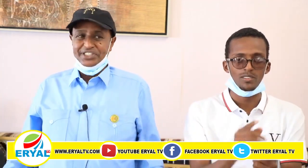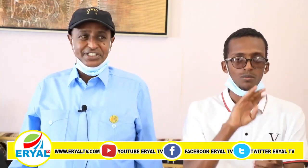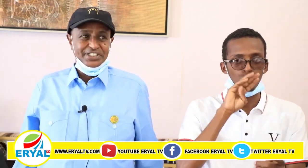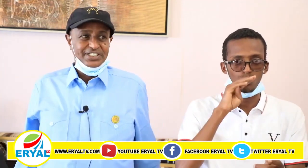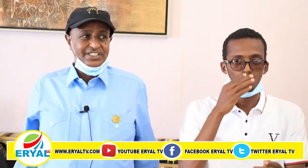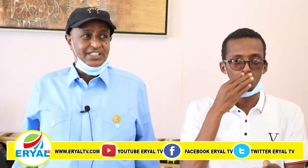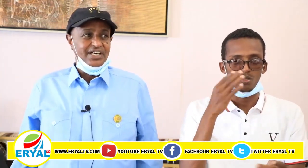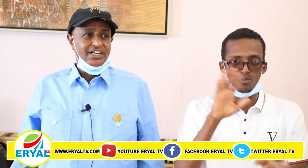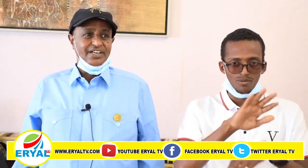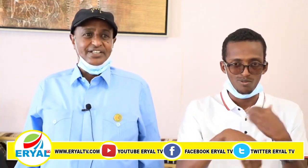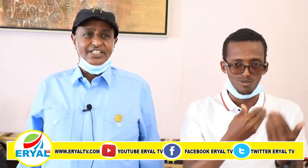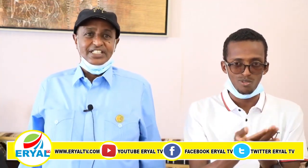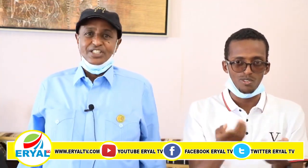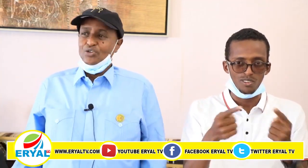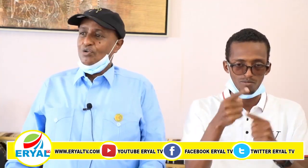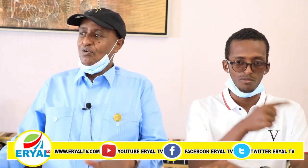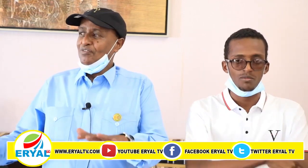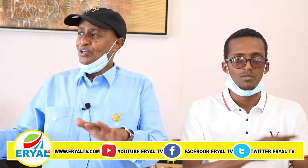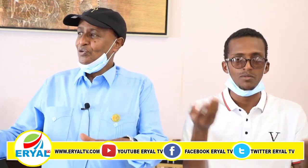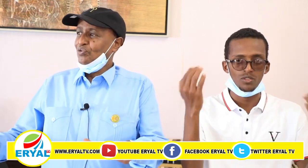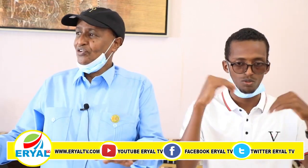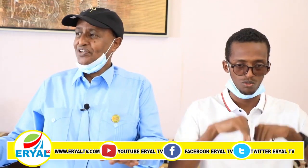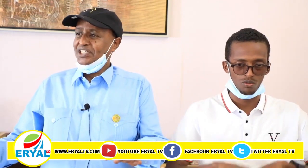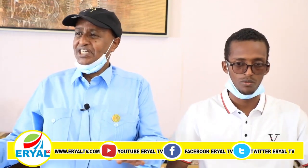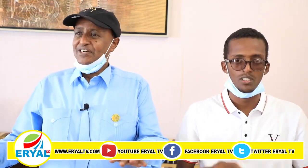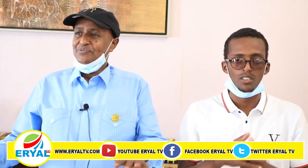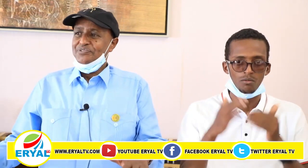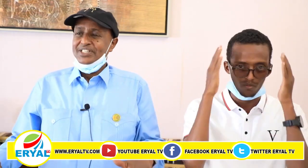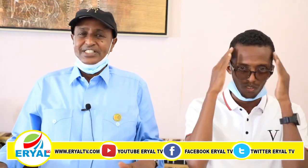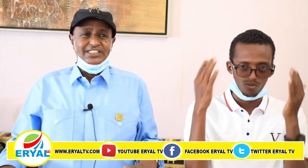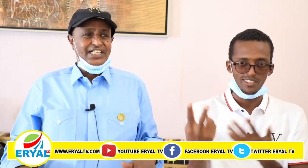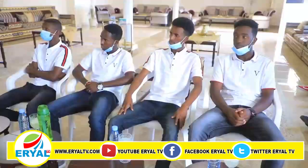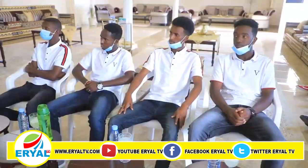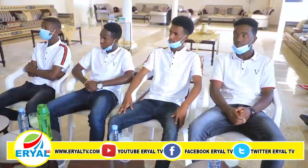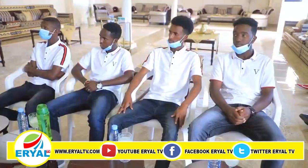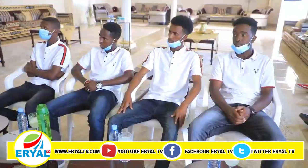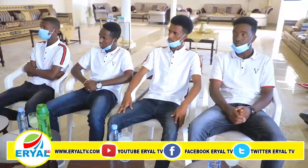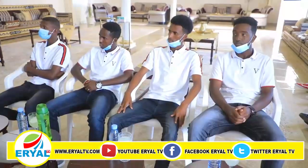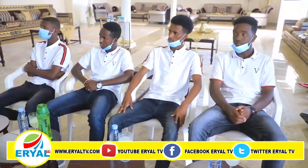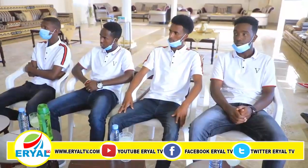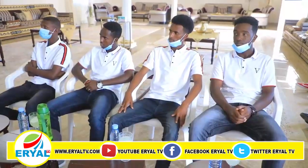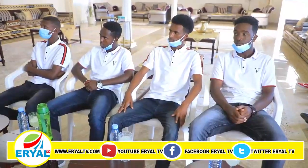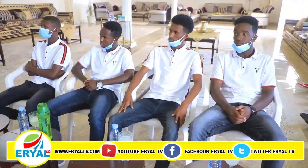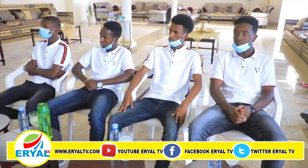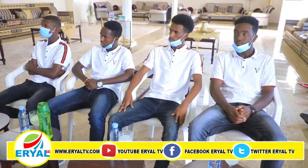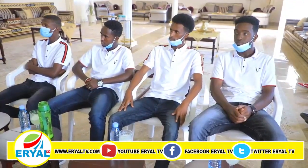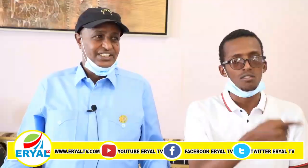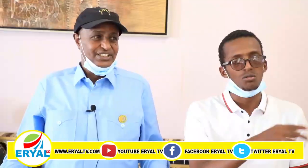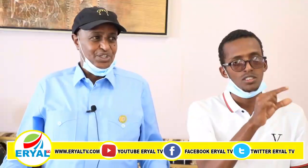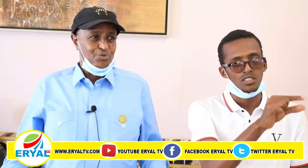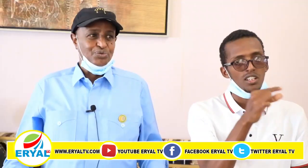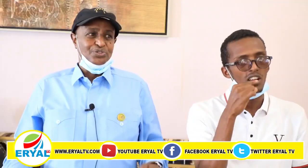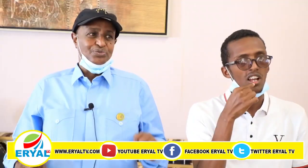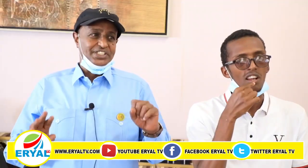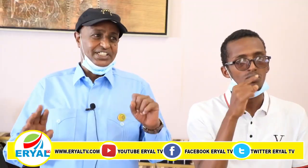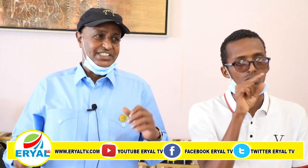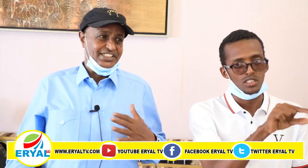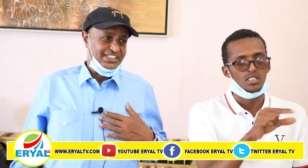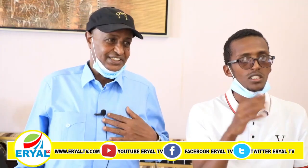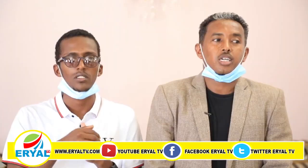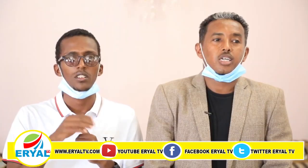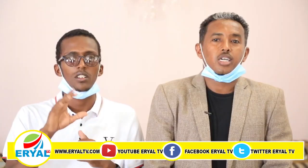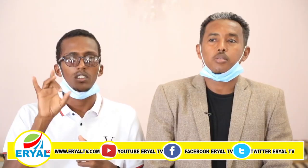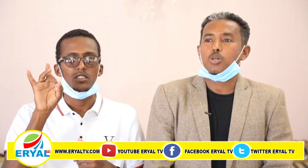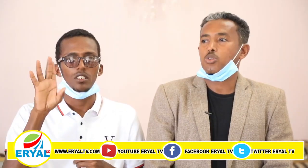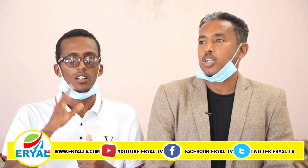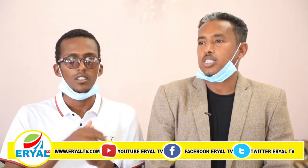wada nimi. Waa kuwa madaxweyne ku hor fadhiya, iyagaa hadli doona, afkooda ku hadli doona, waynu wada